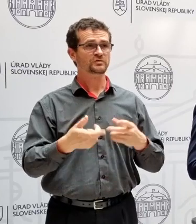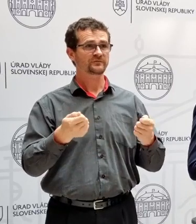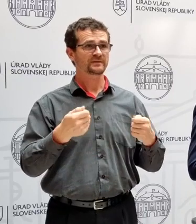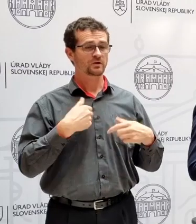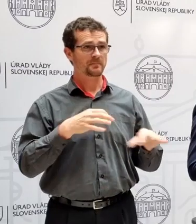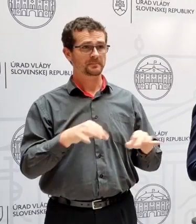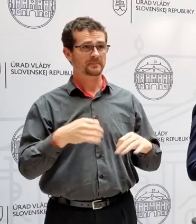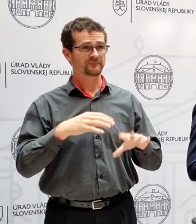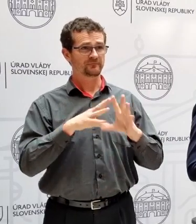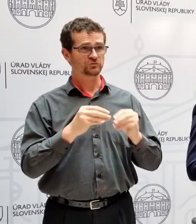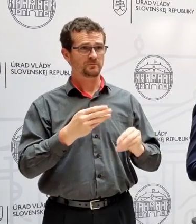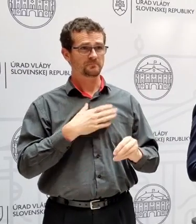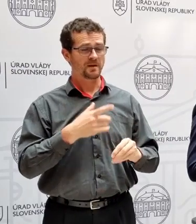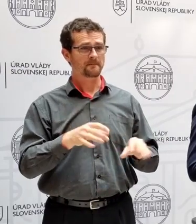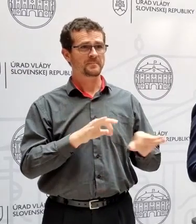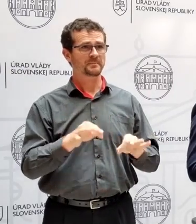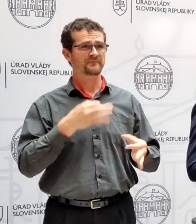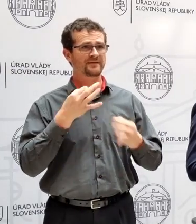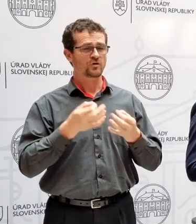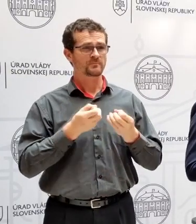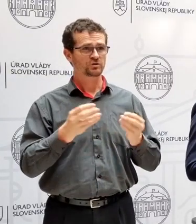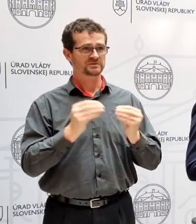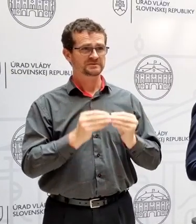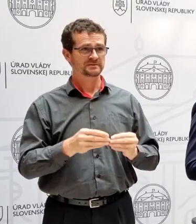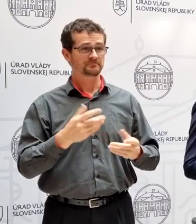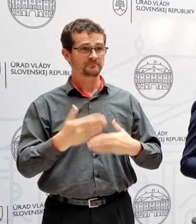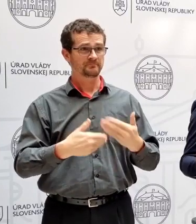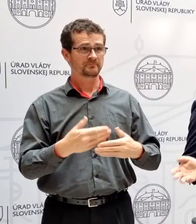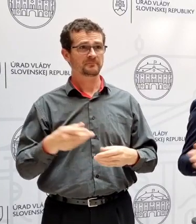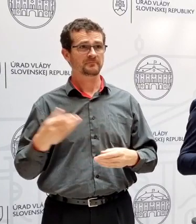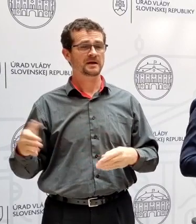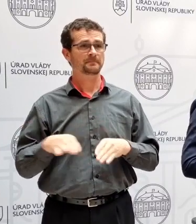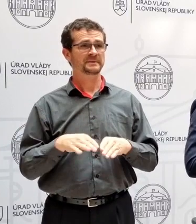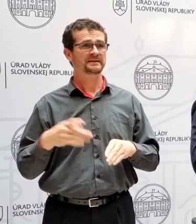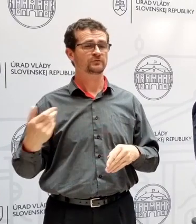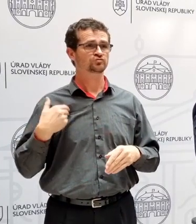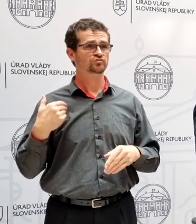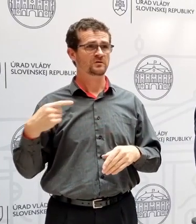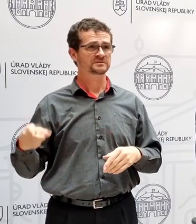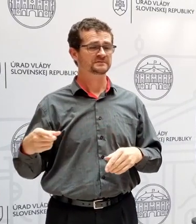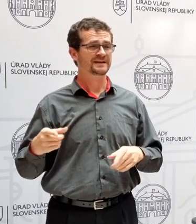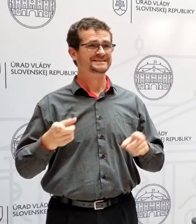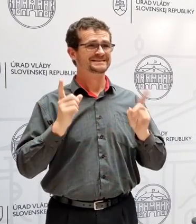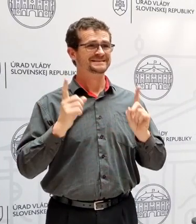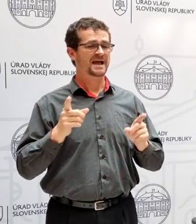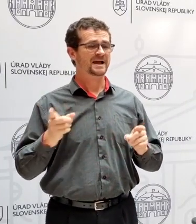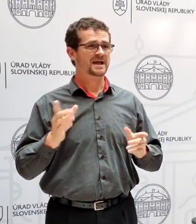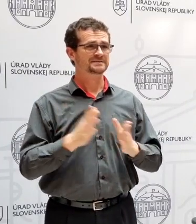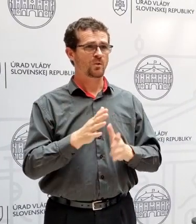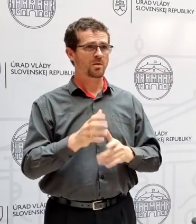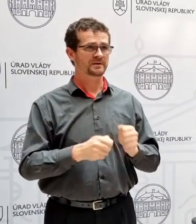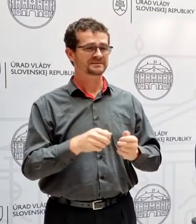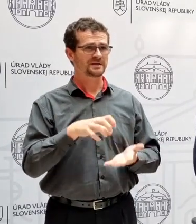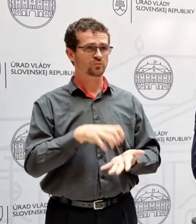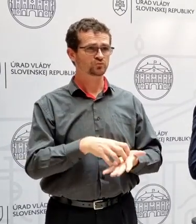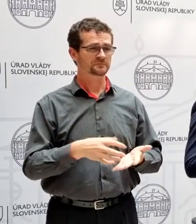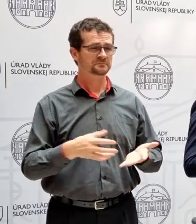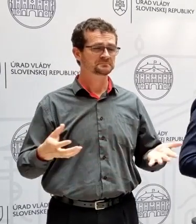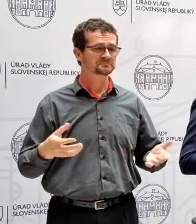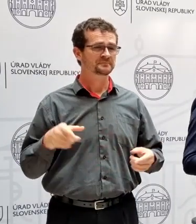stránke nachystali všetko, chystáme informačný systém, to jednoducho bežalo, ale ministerstvo školstva zákaz spolupracovať na krúžkovnom.